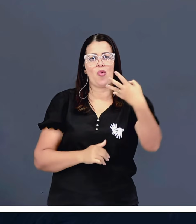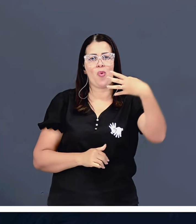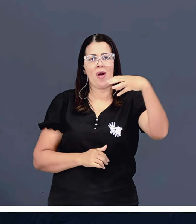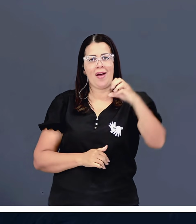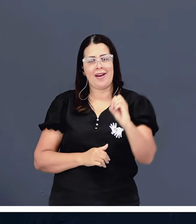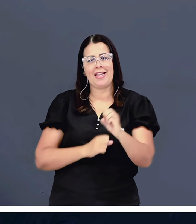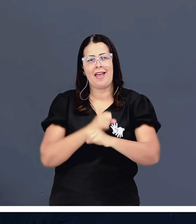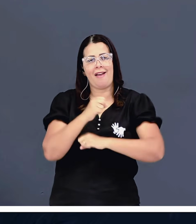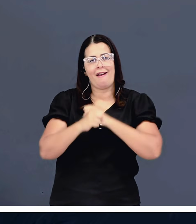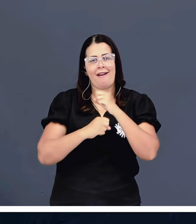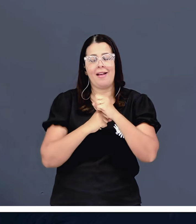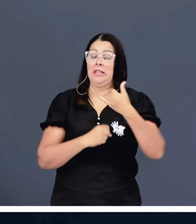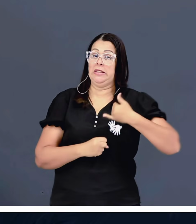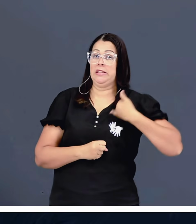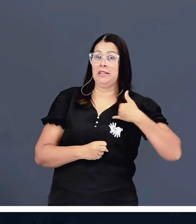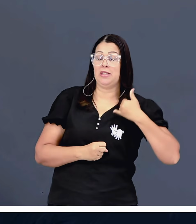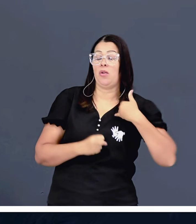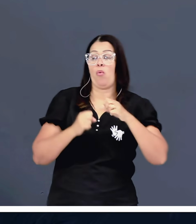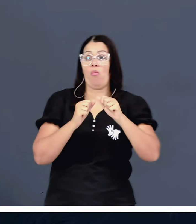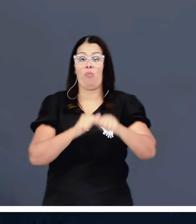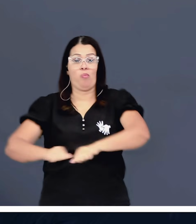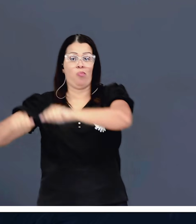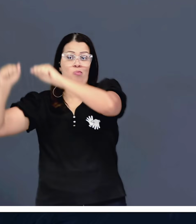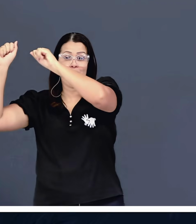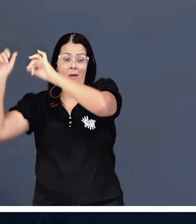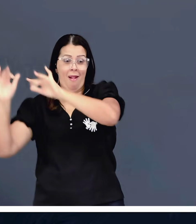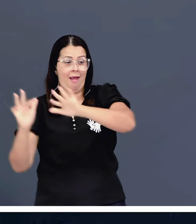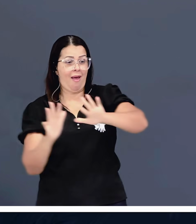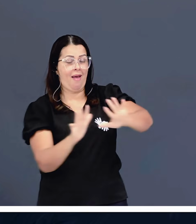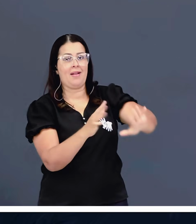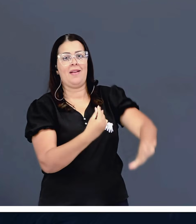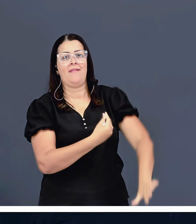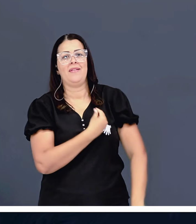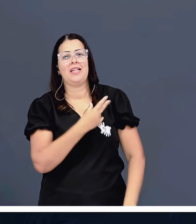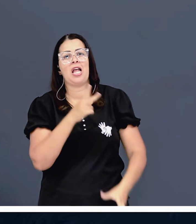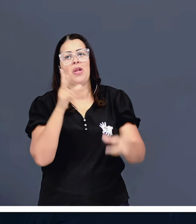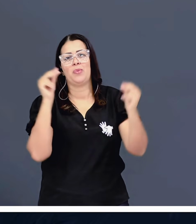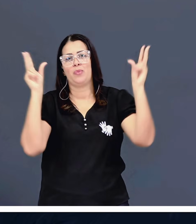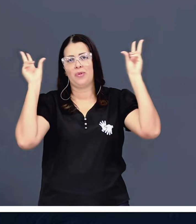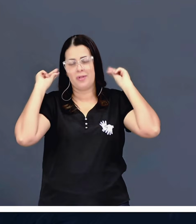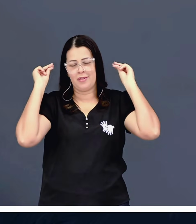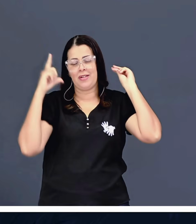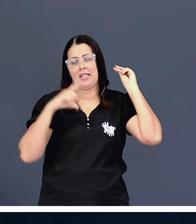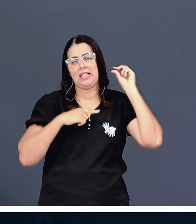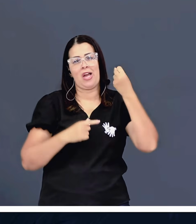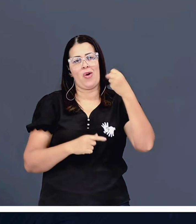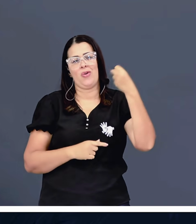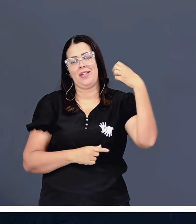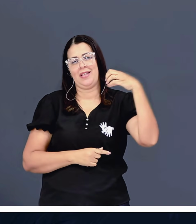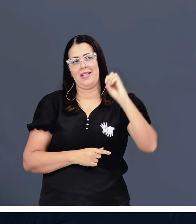derramou, transbordou sobre a vida de Moisés o seu melhor. Quando ele tinha 80 anos.